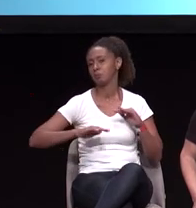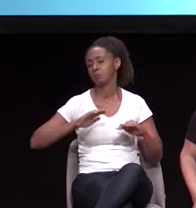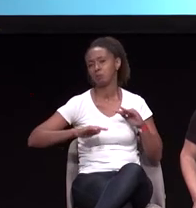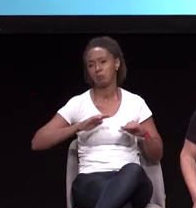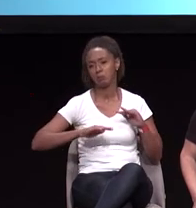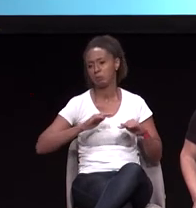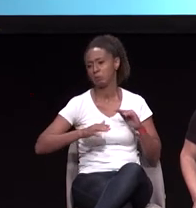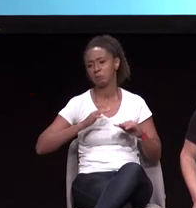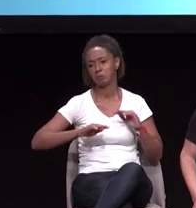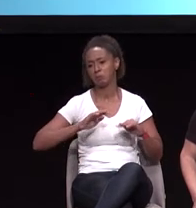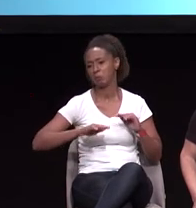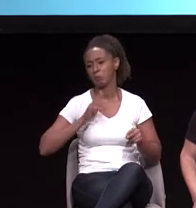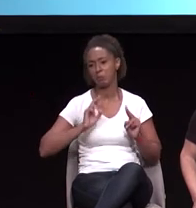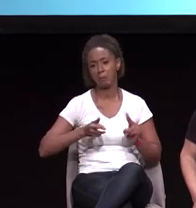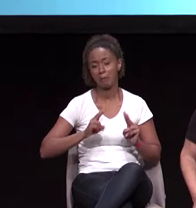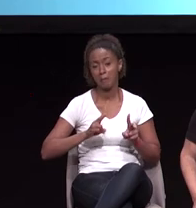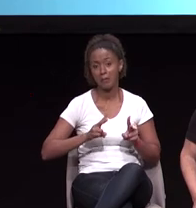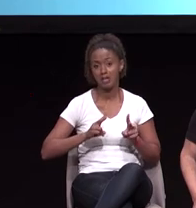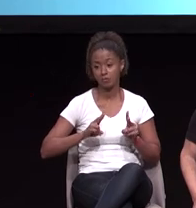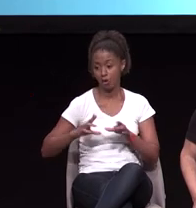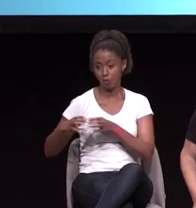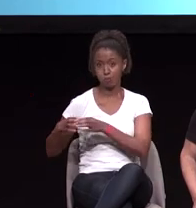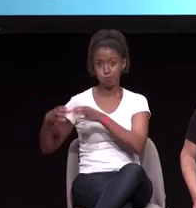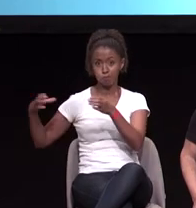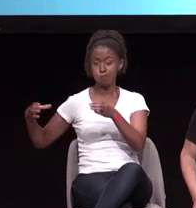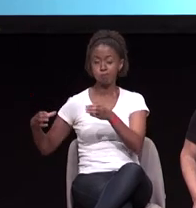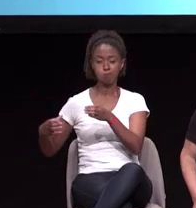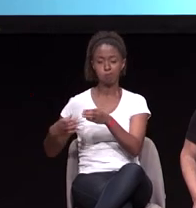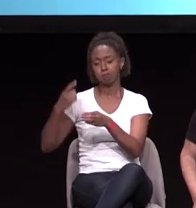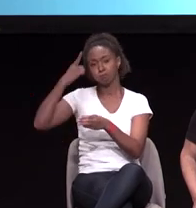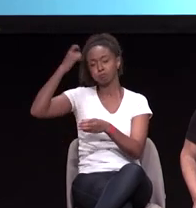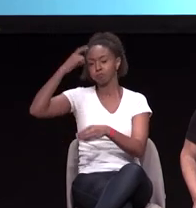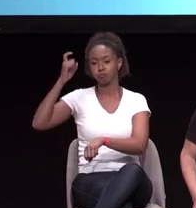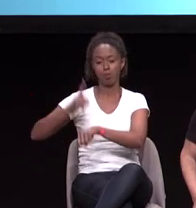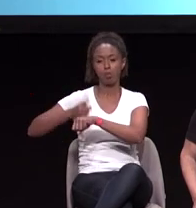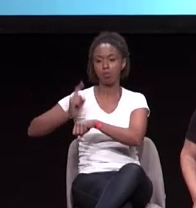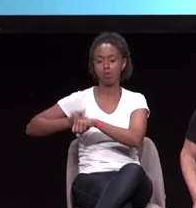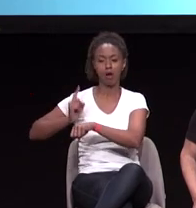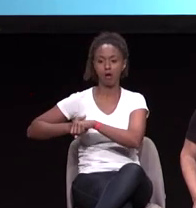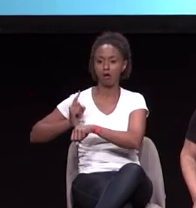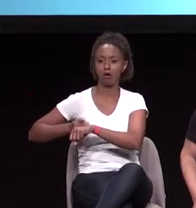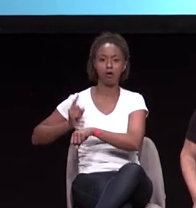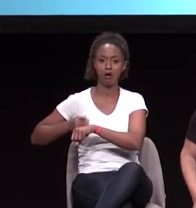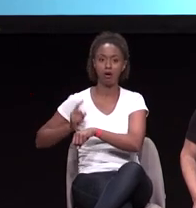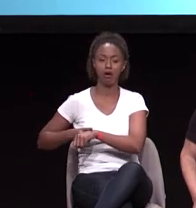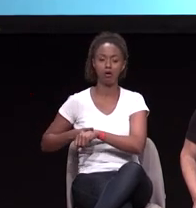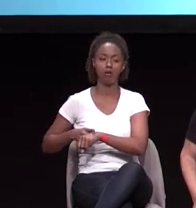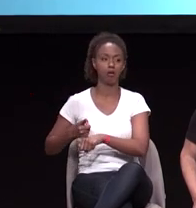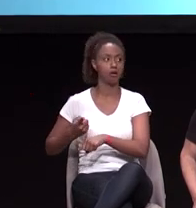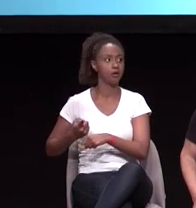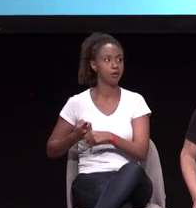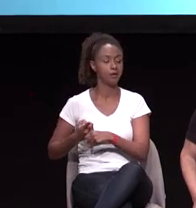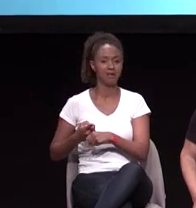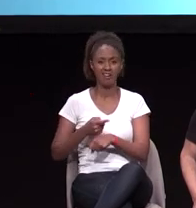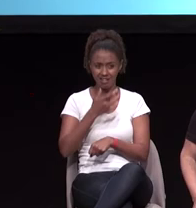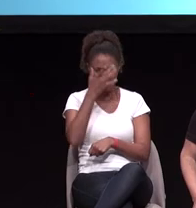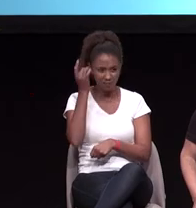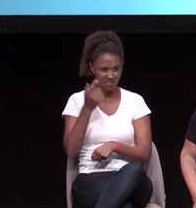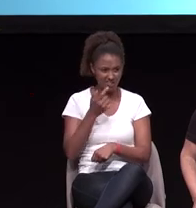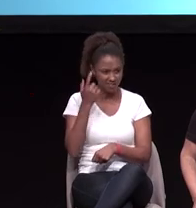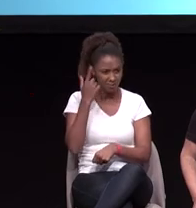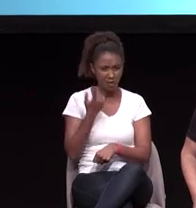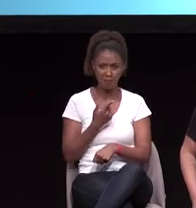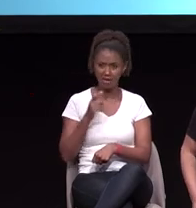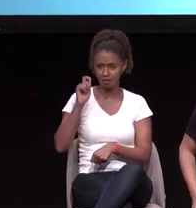rum ele vai improvisar em cima dos outros dois e também não é aquilo vai improvisado gente quer que todo mundo acha que cultura negra